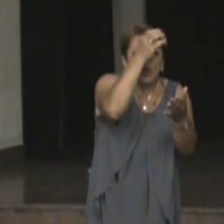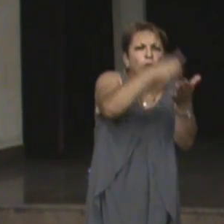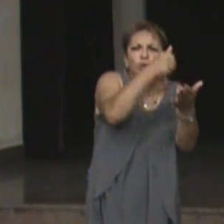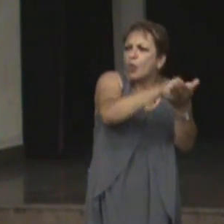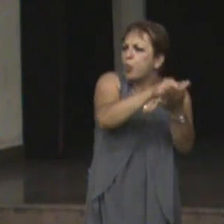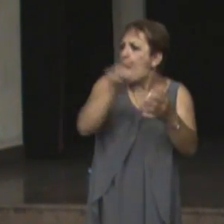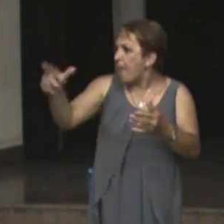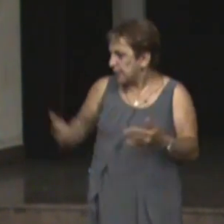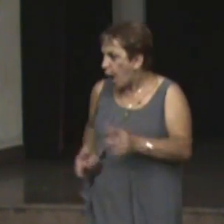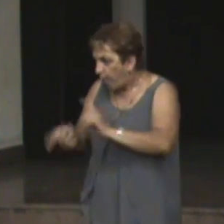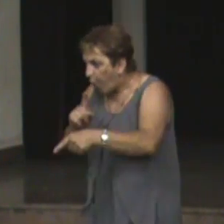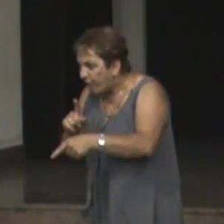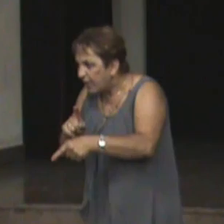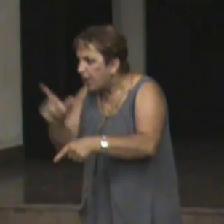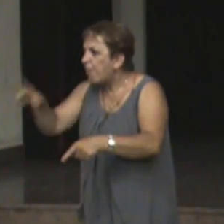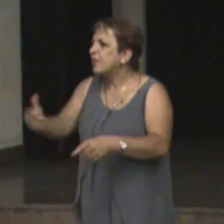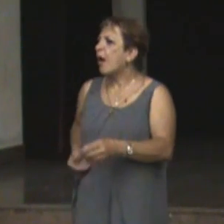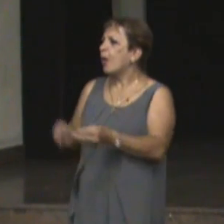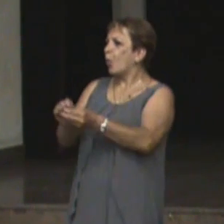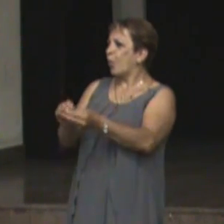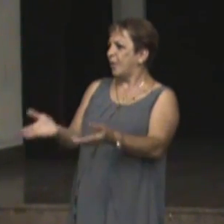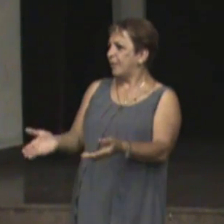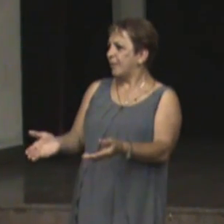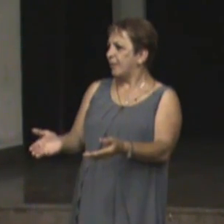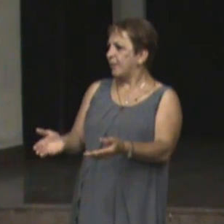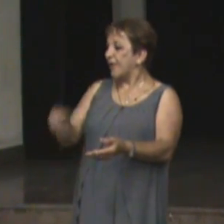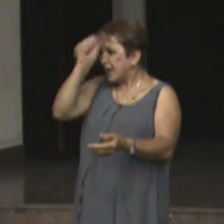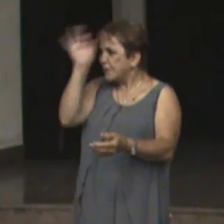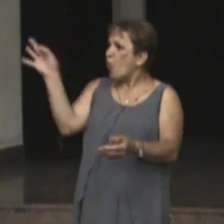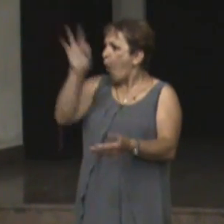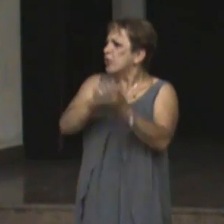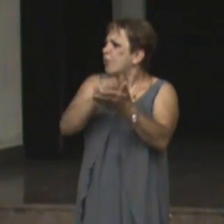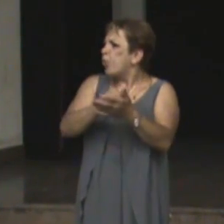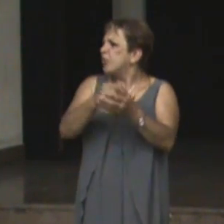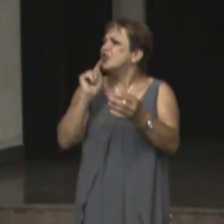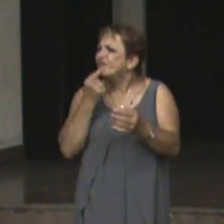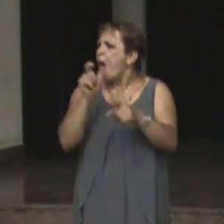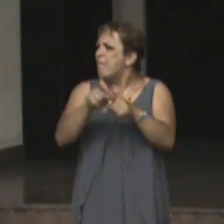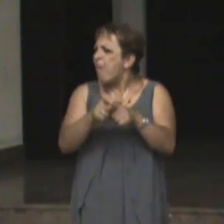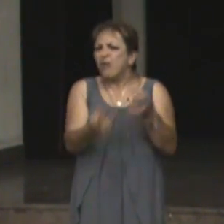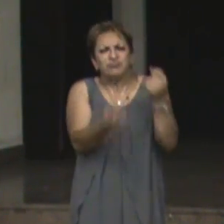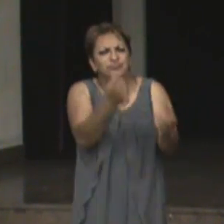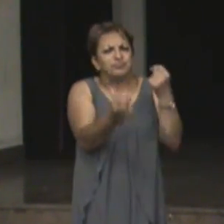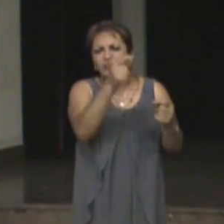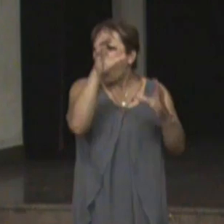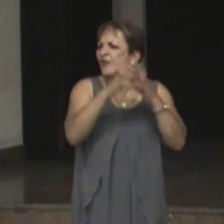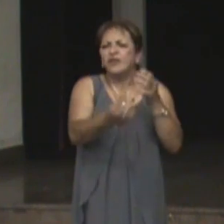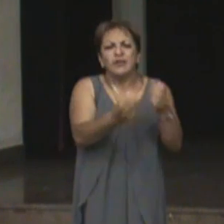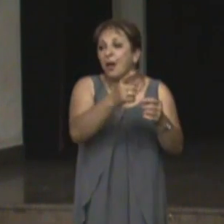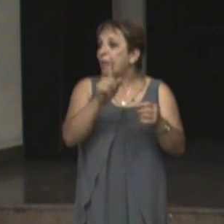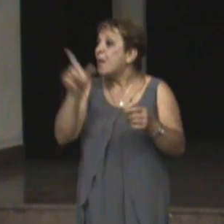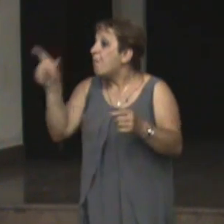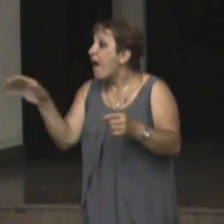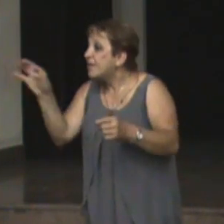անհրաժեշտ։ Աստվածաբանությունը որպես գիտություն առարկա։ Բայց մարդկային մեր կյանքի համար պետք է ընդհանեն Աստծո խոսքը,